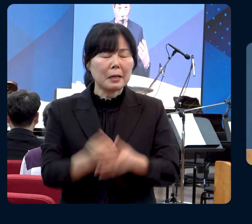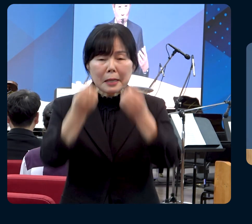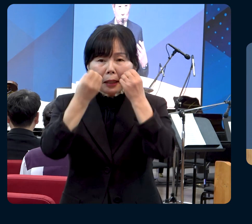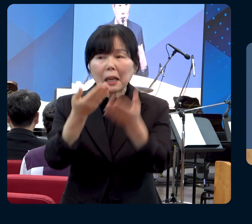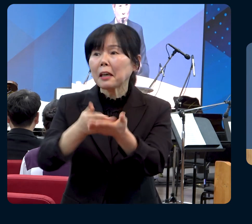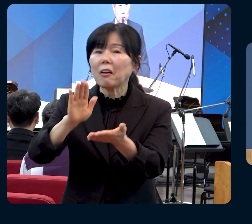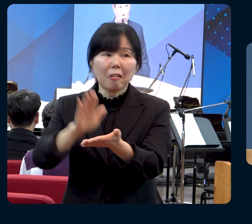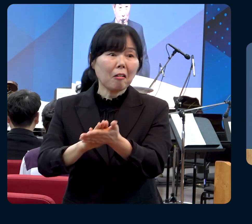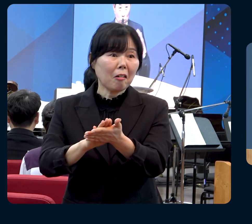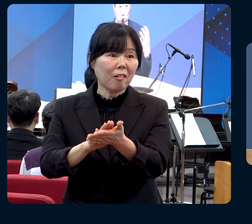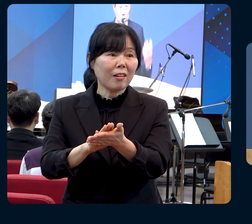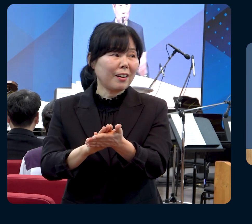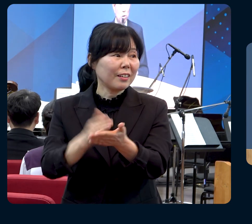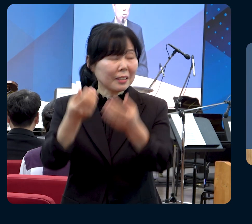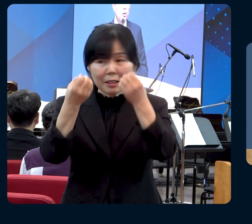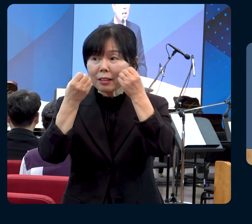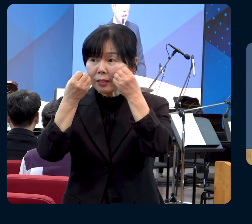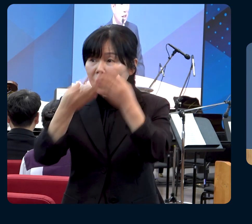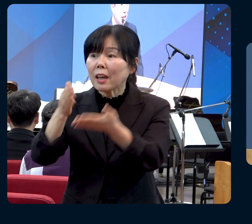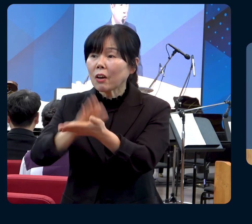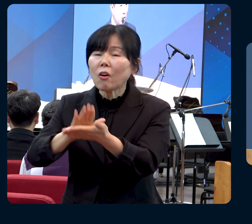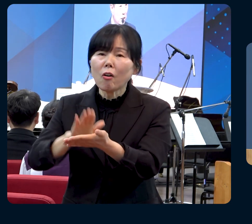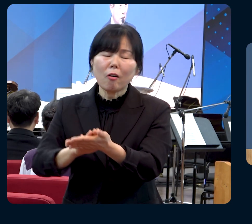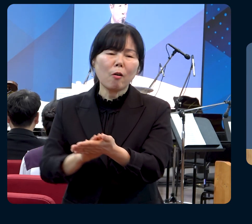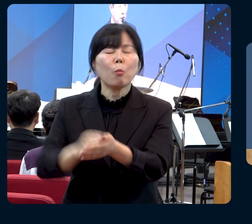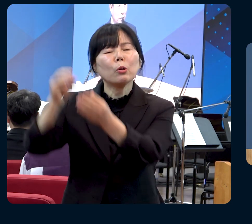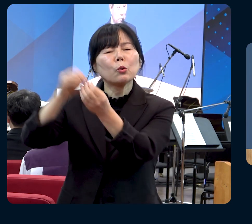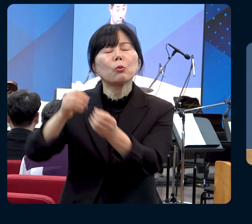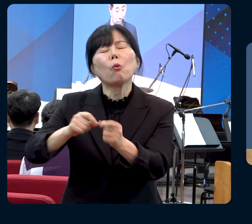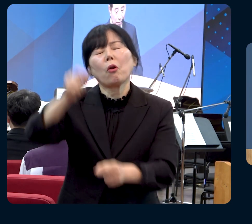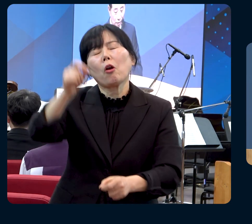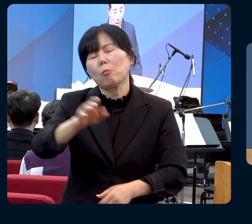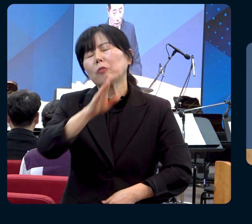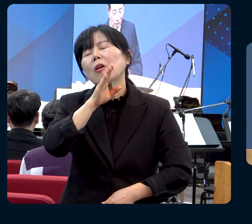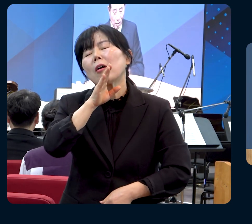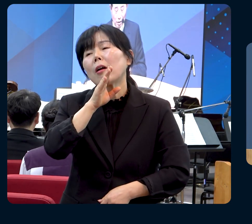아주 개혁주의적인 전통을 이야기할 수도 있을 겁니다.